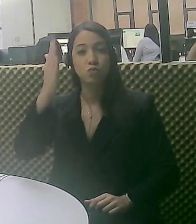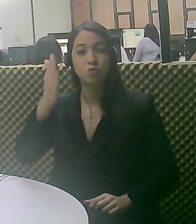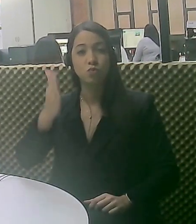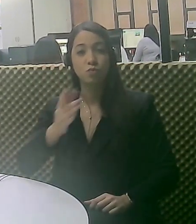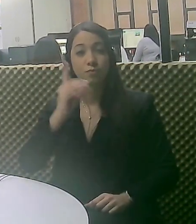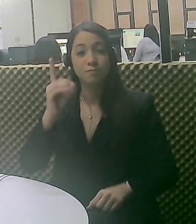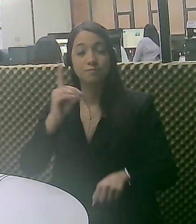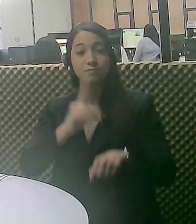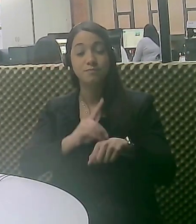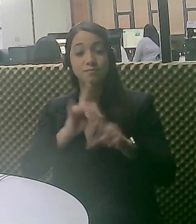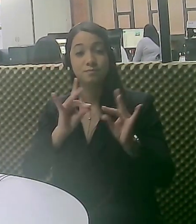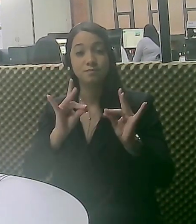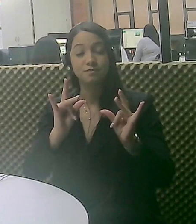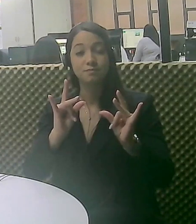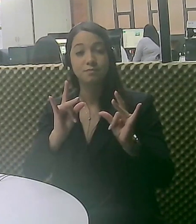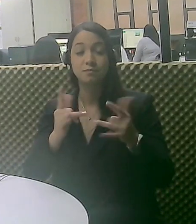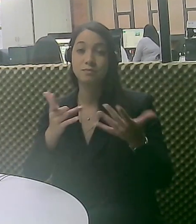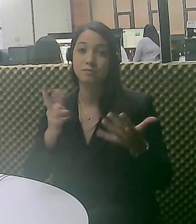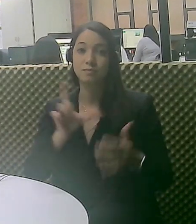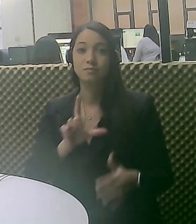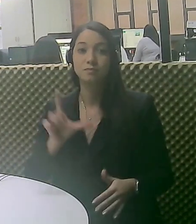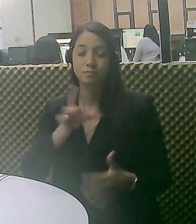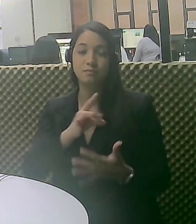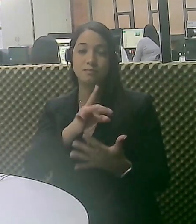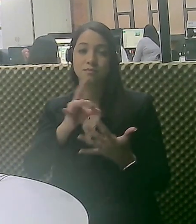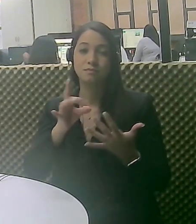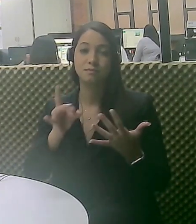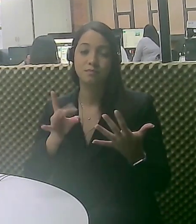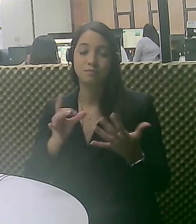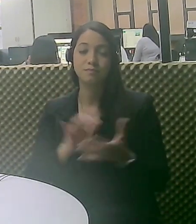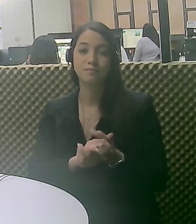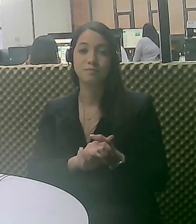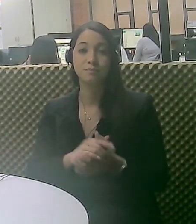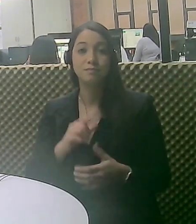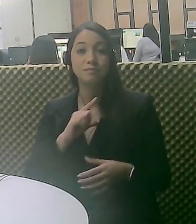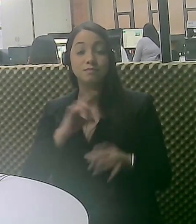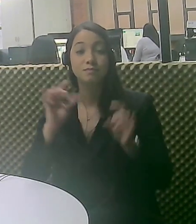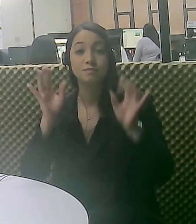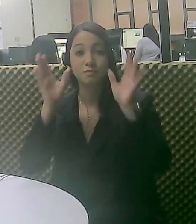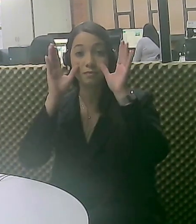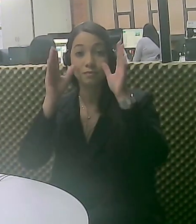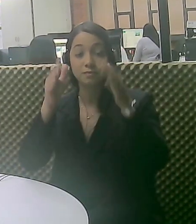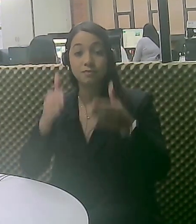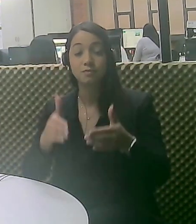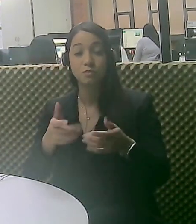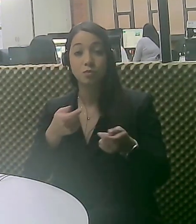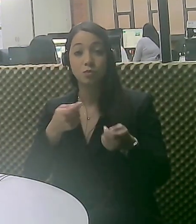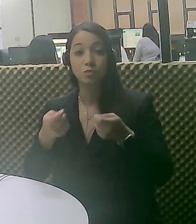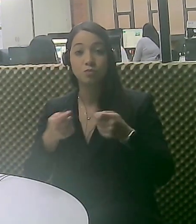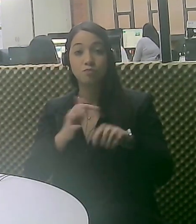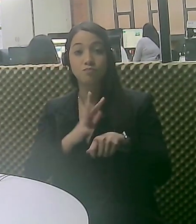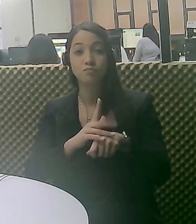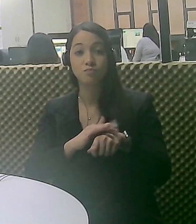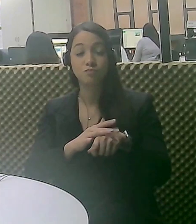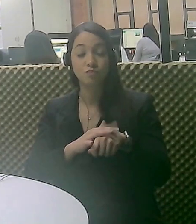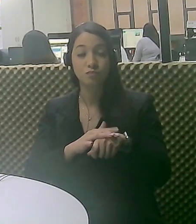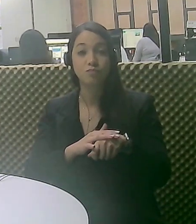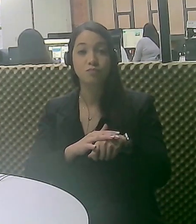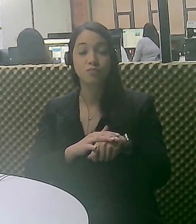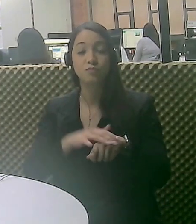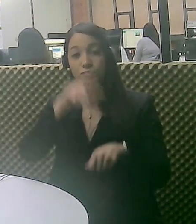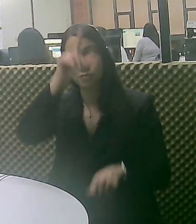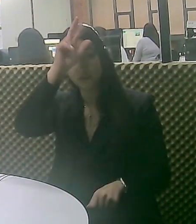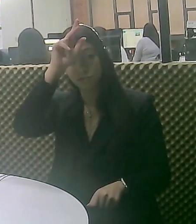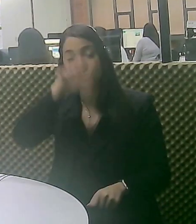aqui, o Aedes aegypti. E claro, umas outras coisinhas mais. Aqui, a especialidade deles é fazer o controle de doenças causadas por